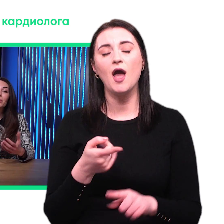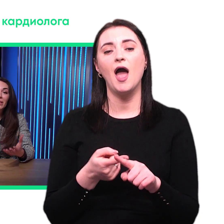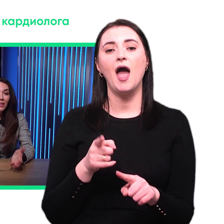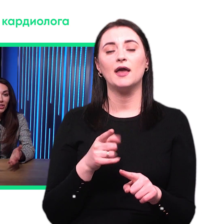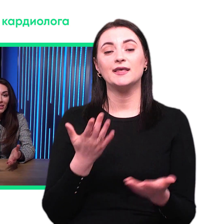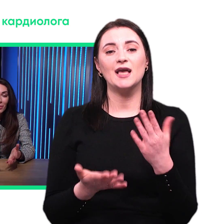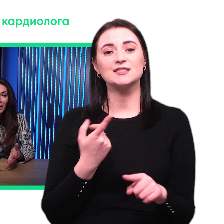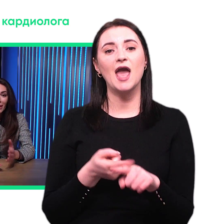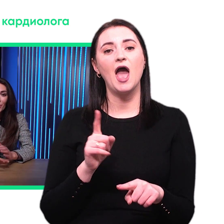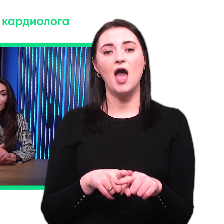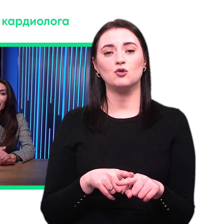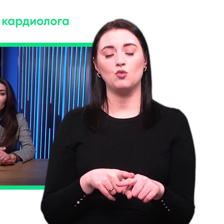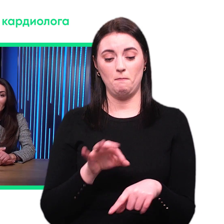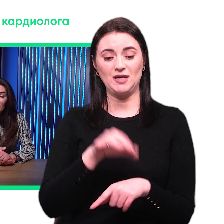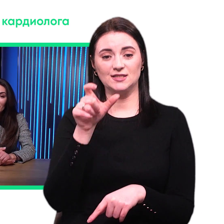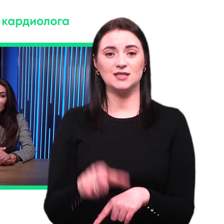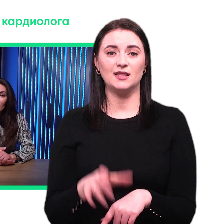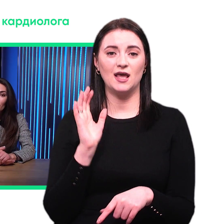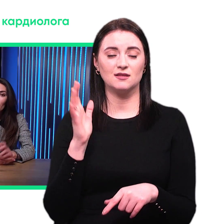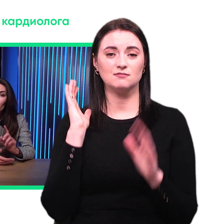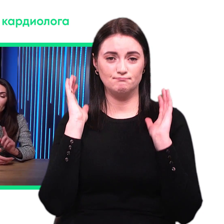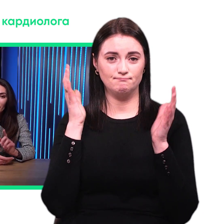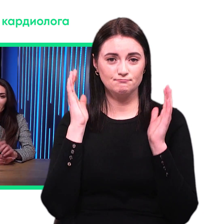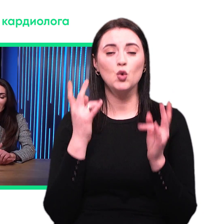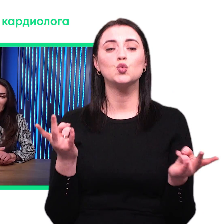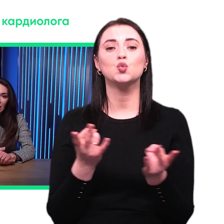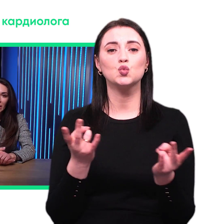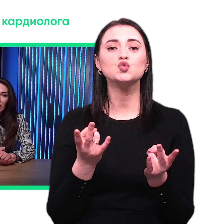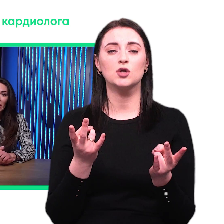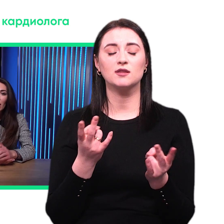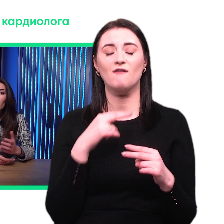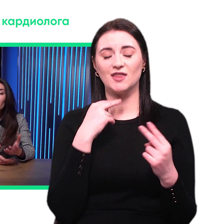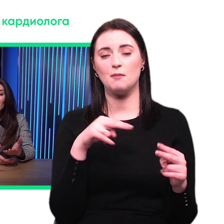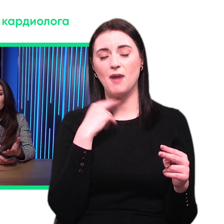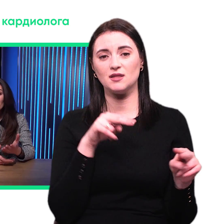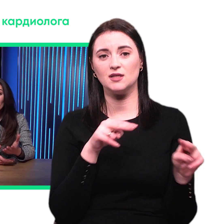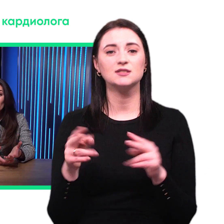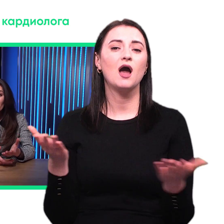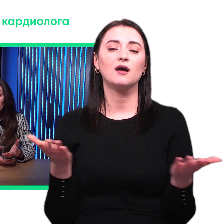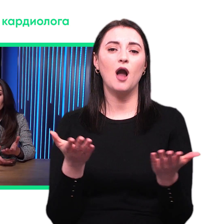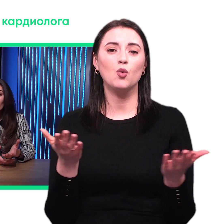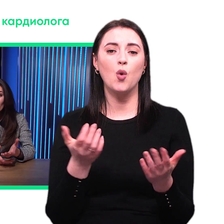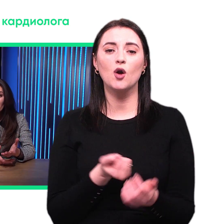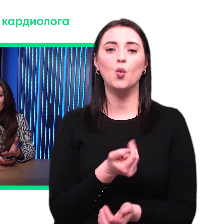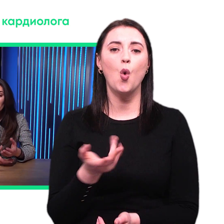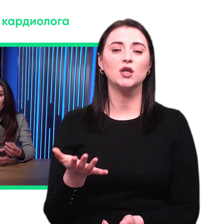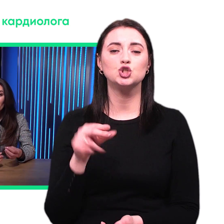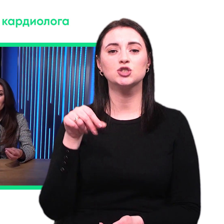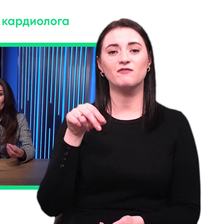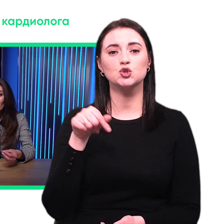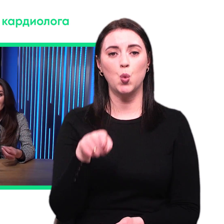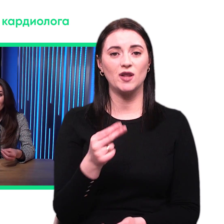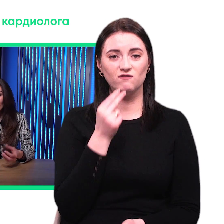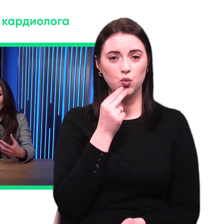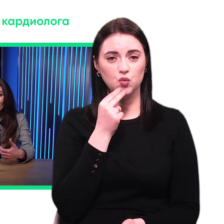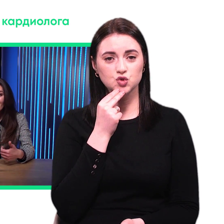с гипертонической болезнью, то, конечно же, нужно очень внимательно следить, какое количество соли вы кушаете, потому что